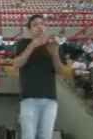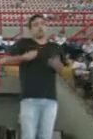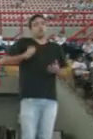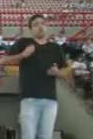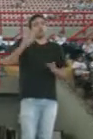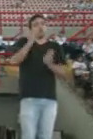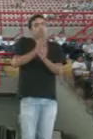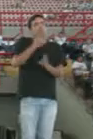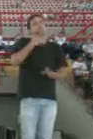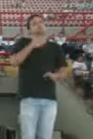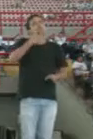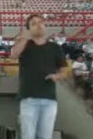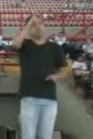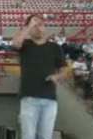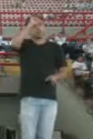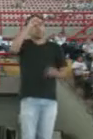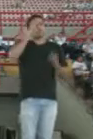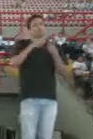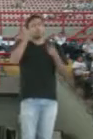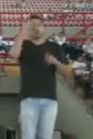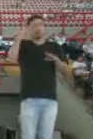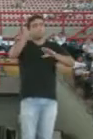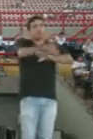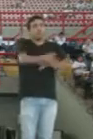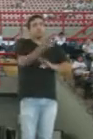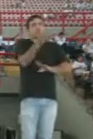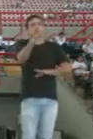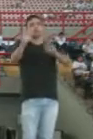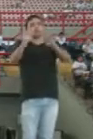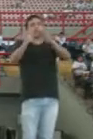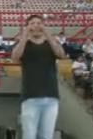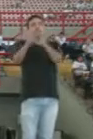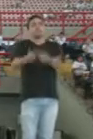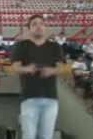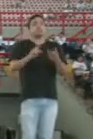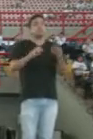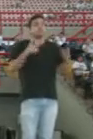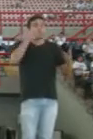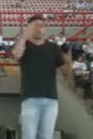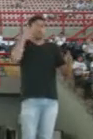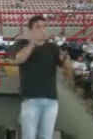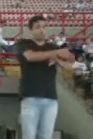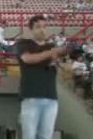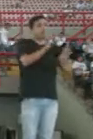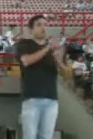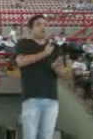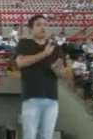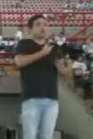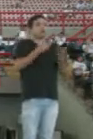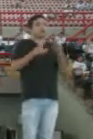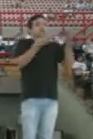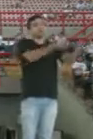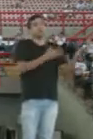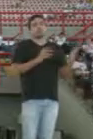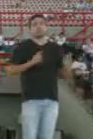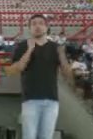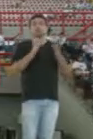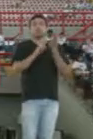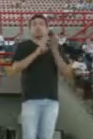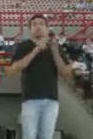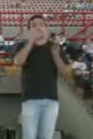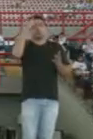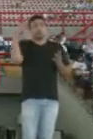porque quer aprender. Tem gente que vem porque queria ficar em casa. Tem gente que vem porque a amiga chamou. Tem